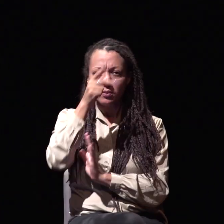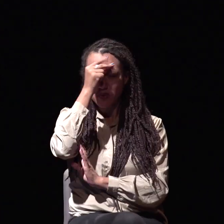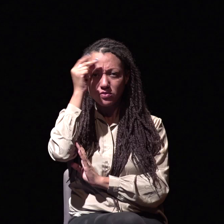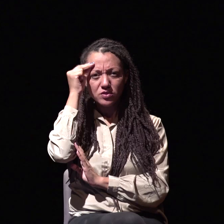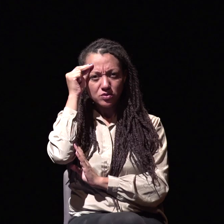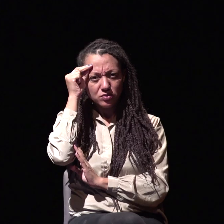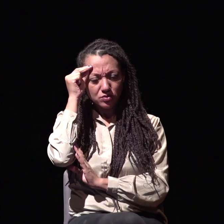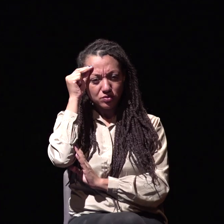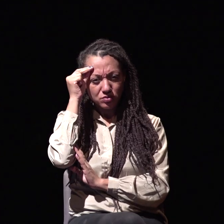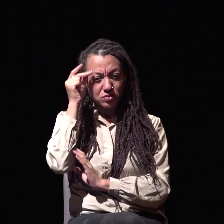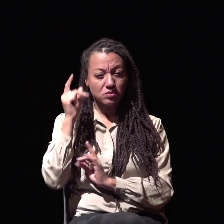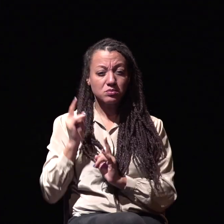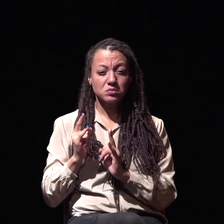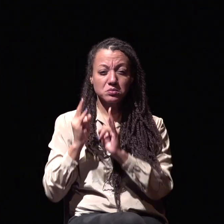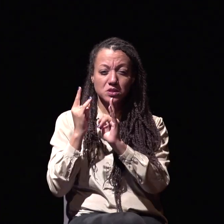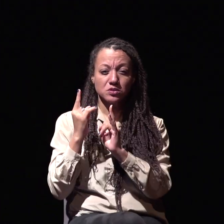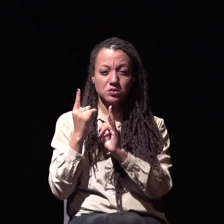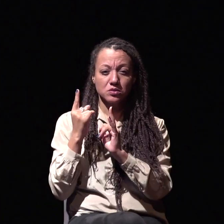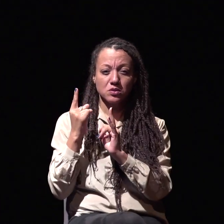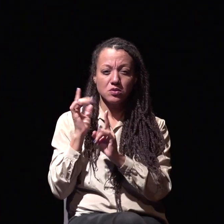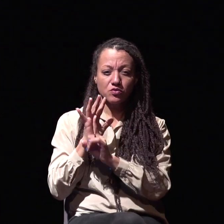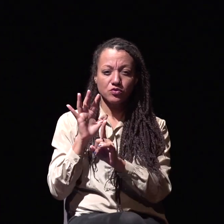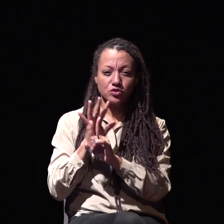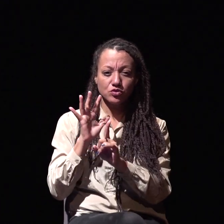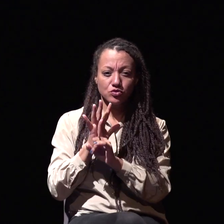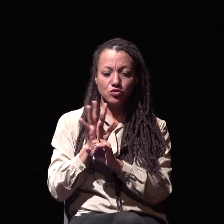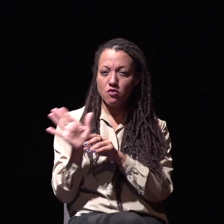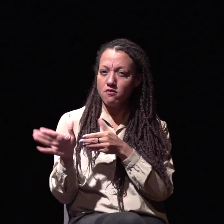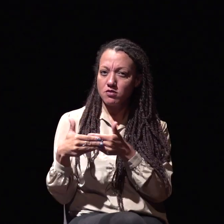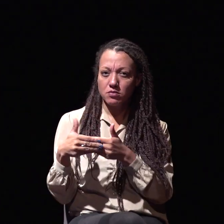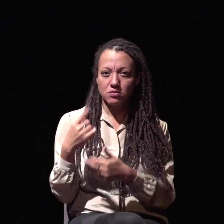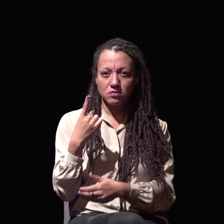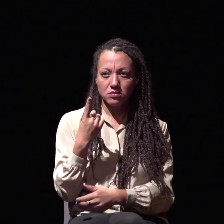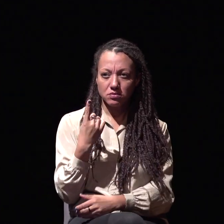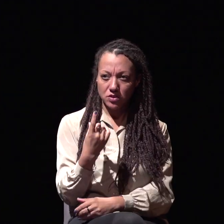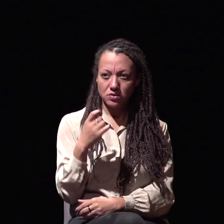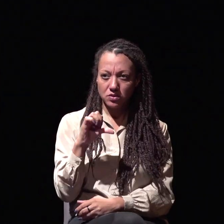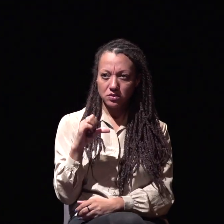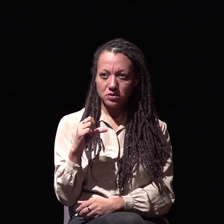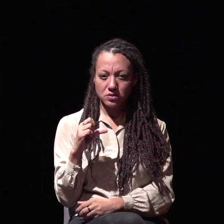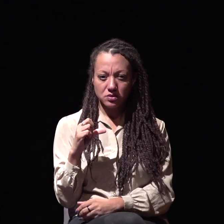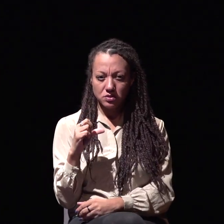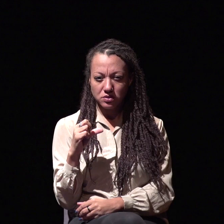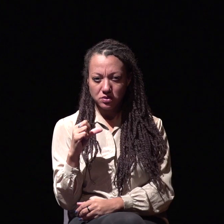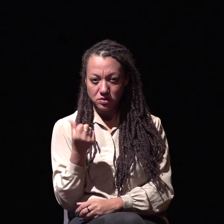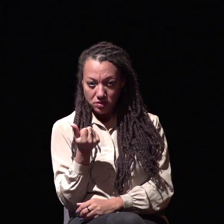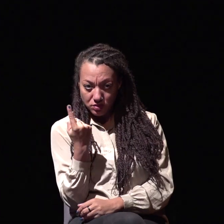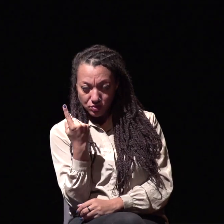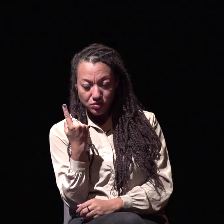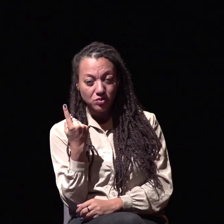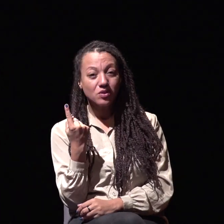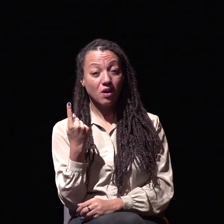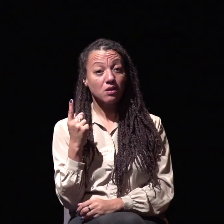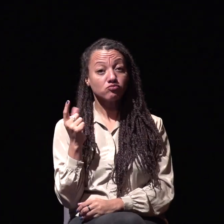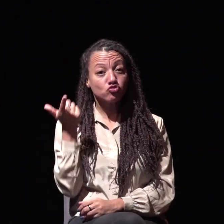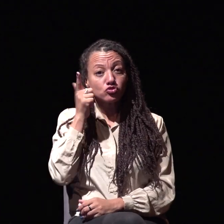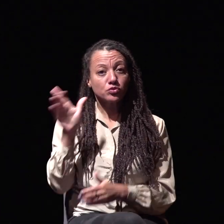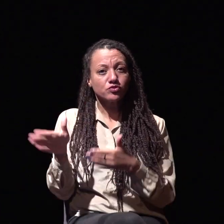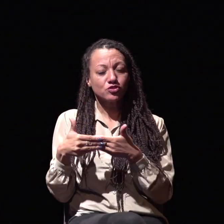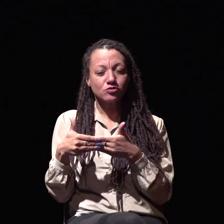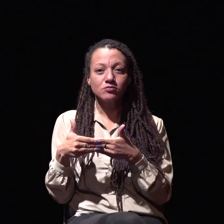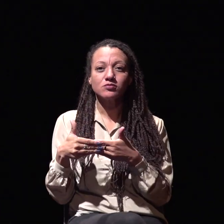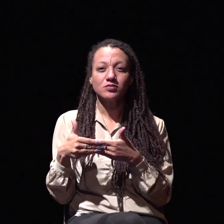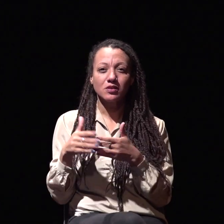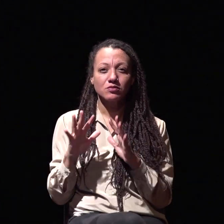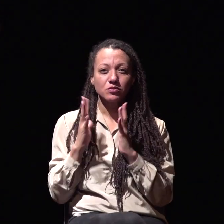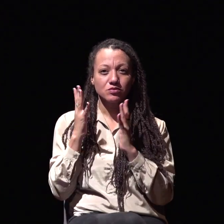fechar o Belvedere em fevereiro de 1951. O fechamento foi celebrado com um grande baile